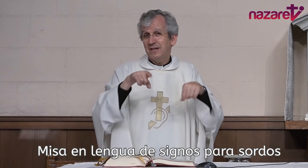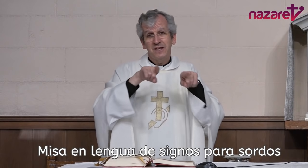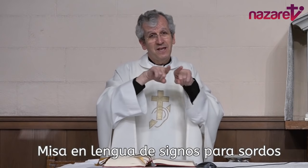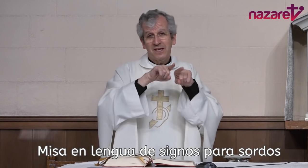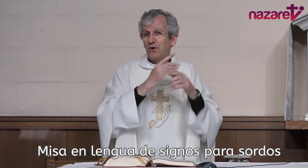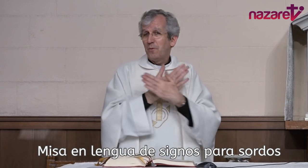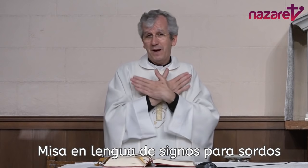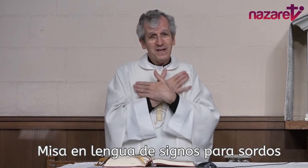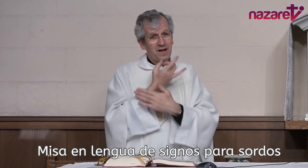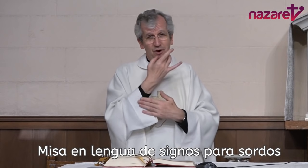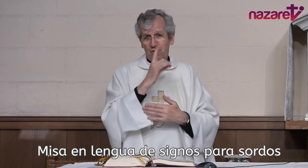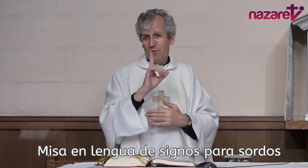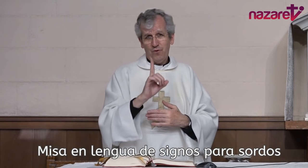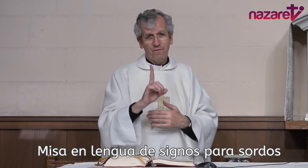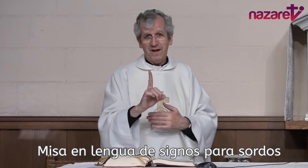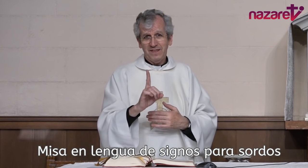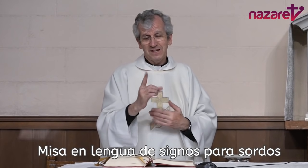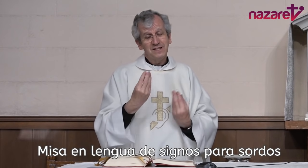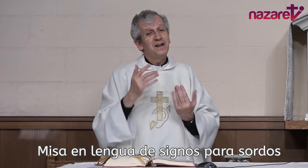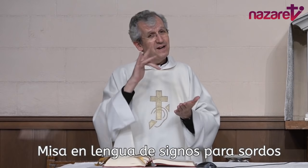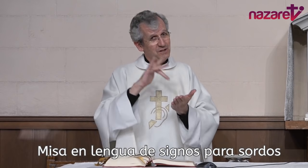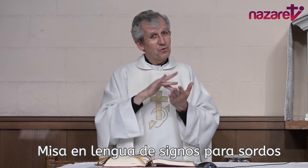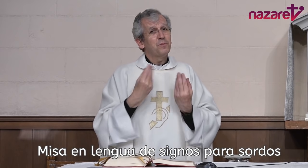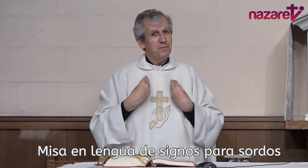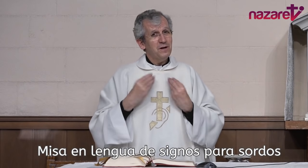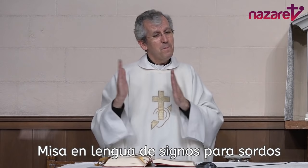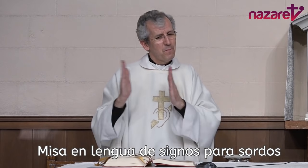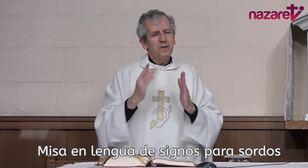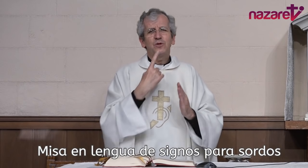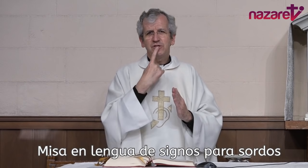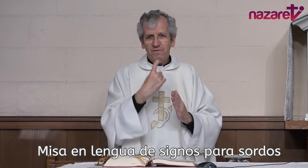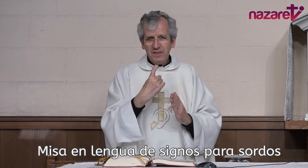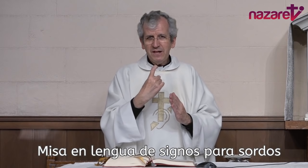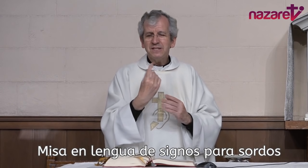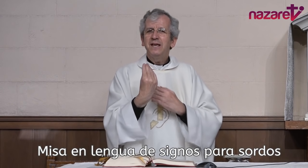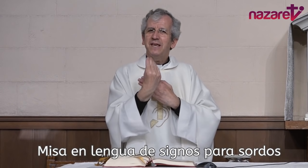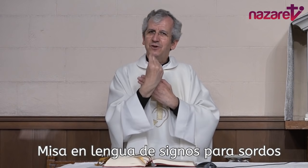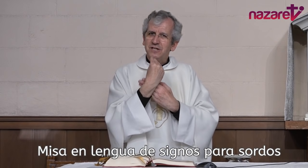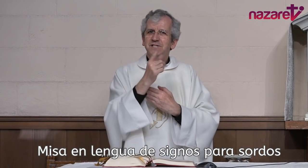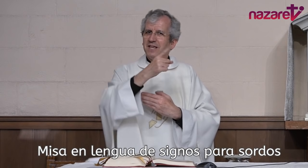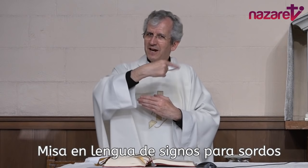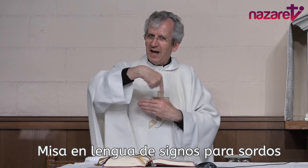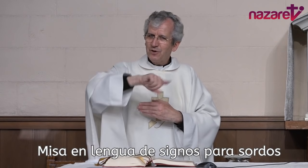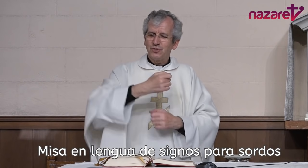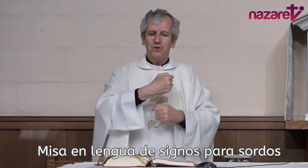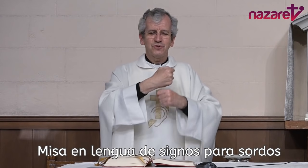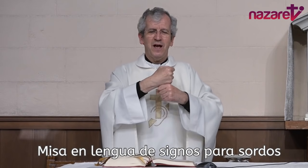circunstancias que, como María, no fueron fáciles. Le tocó vivir momentos difíciles que nos enseñan a nosotros